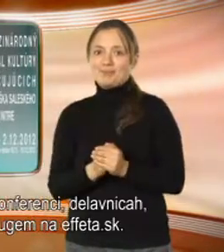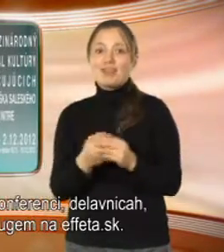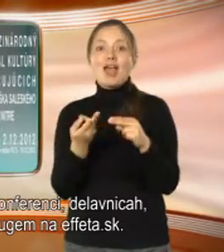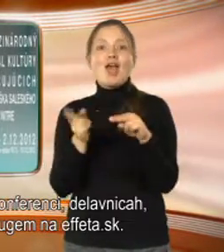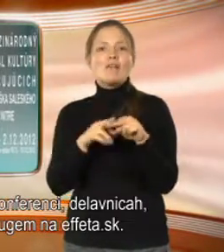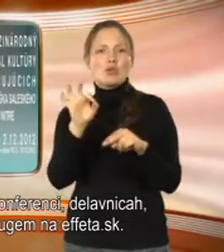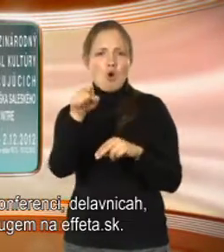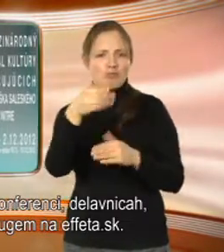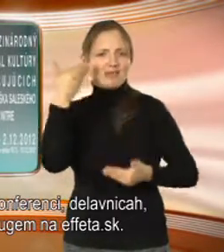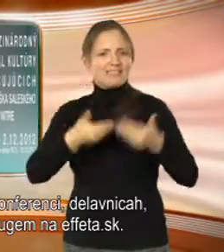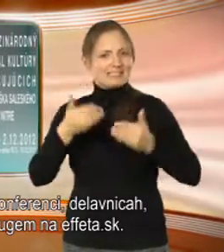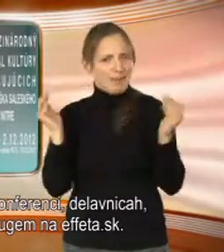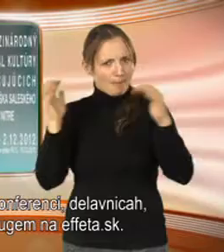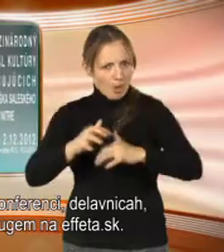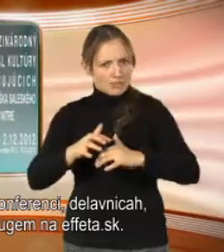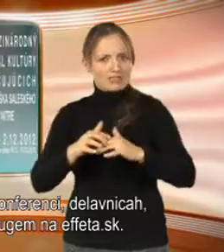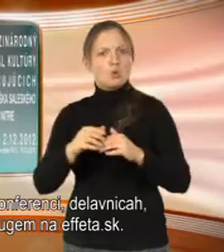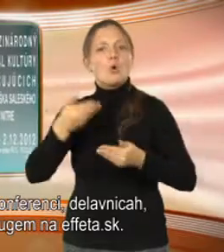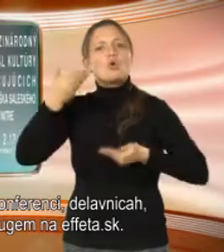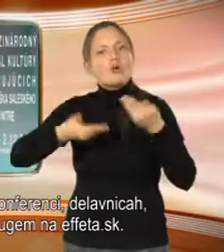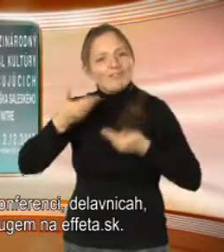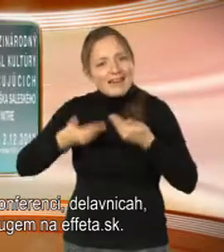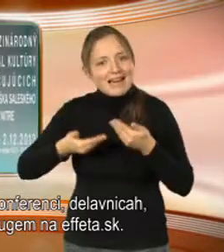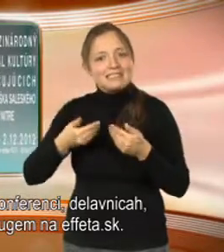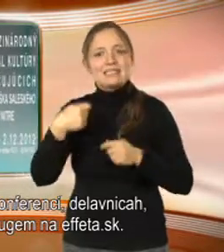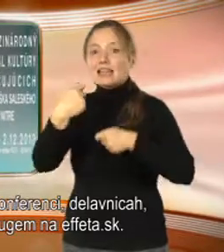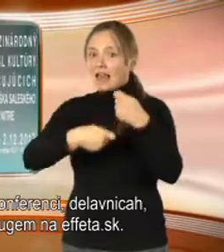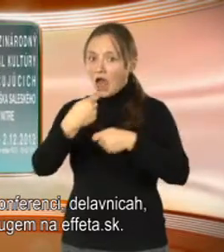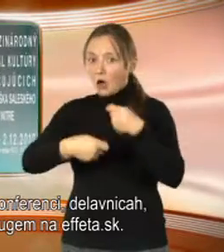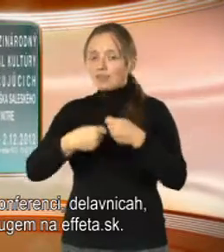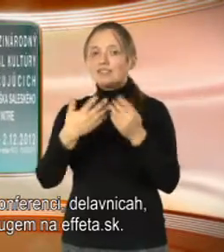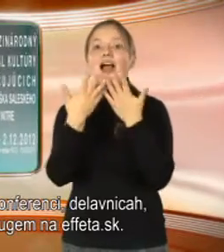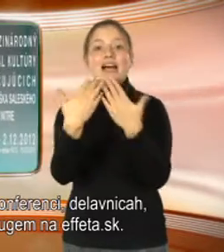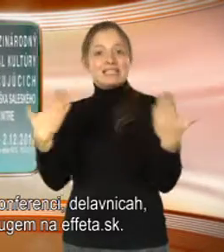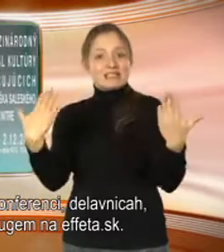Več o simpoziju, konferenci, delavnicah, razstavah in drugem na